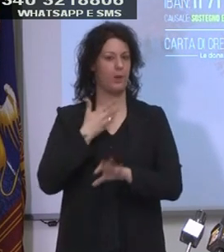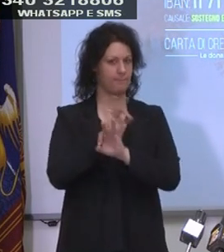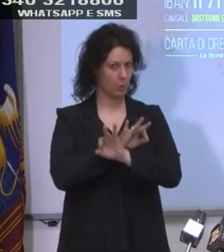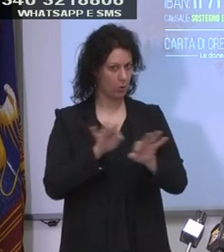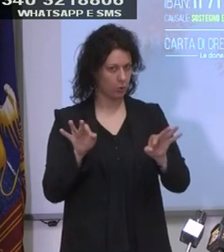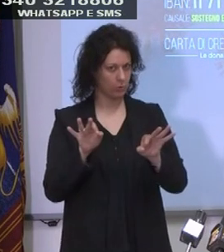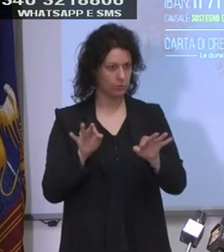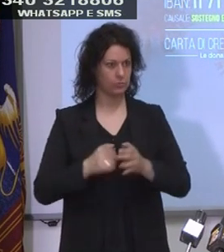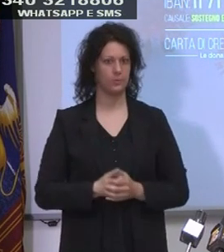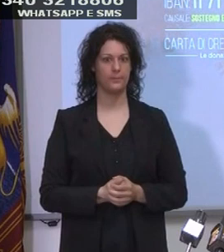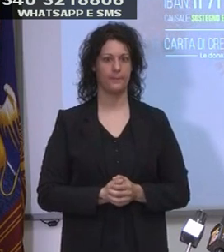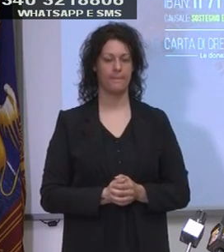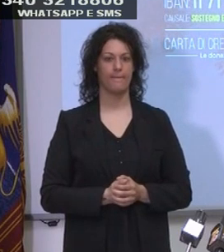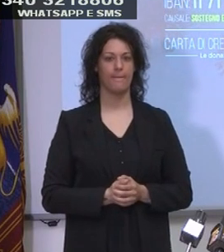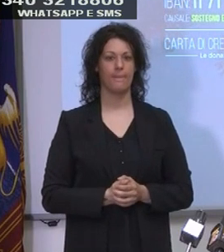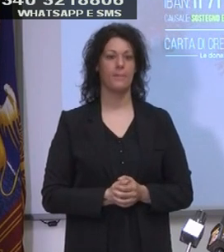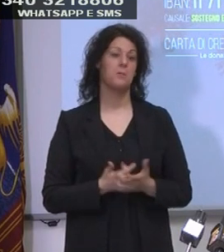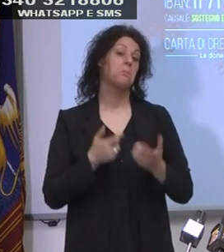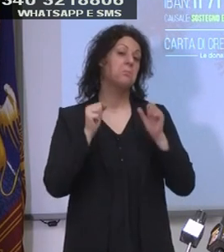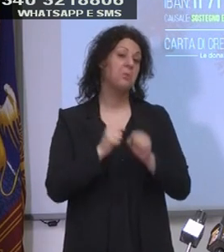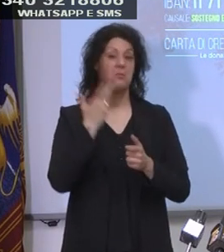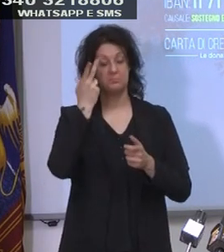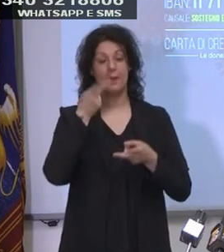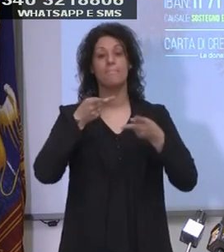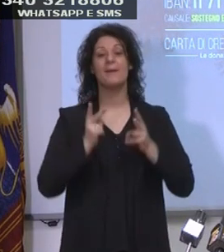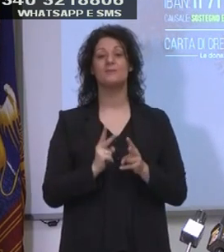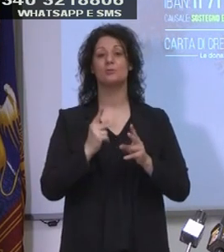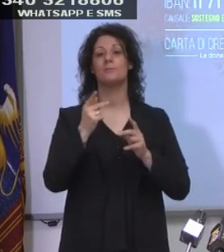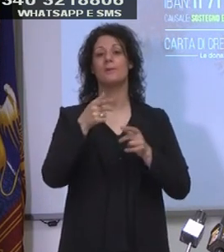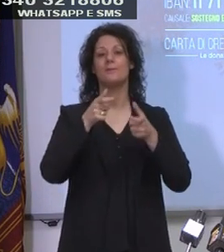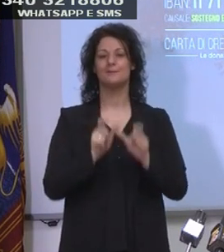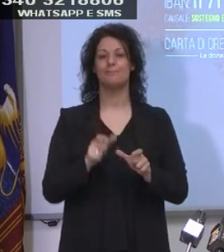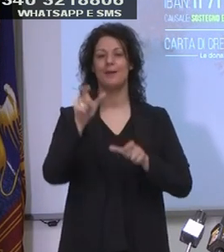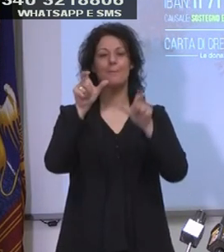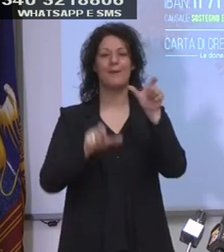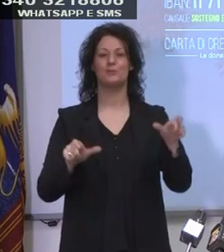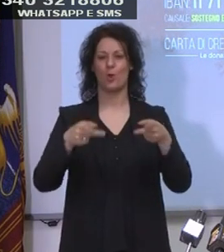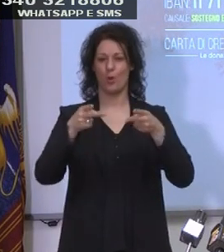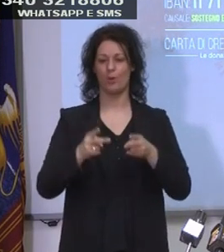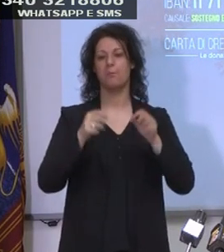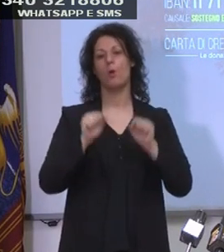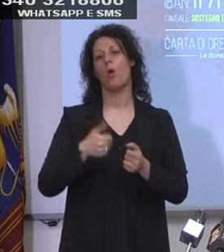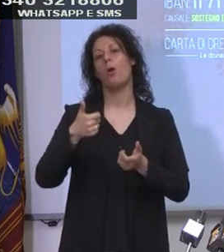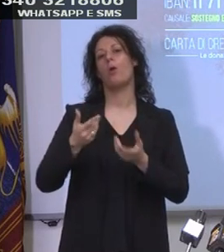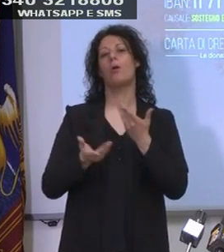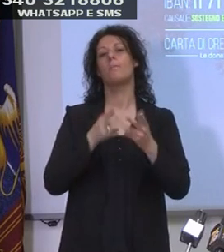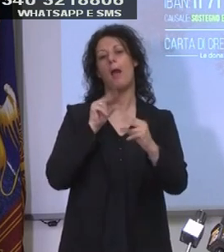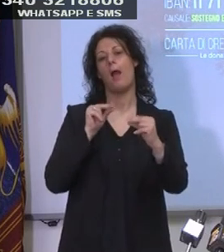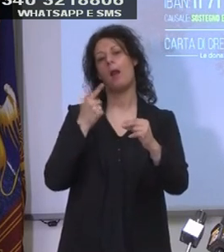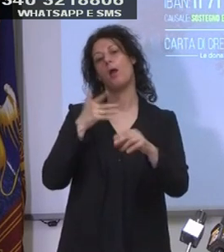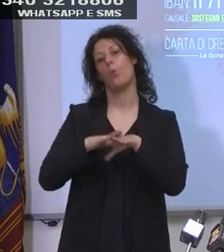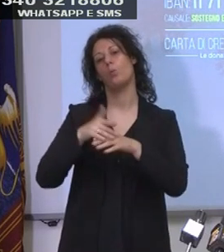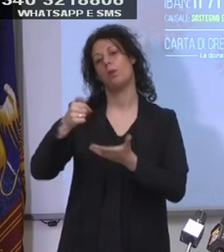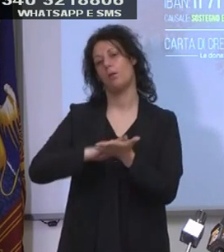anche, posso dire, anche giocherellando mentre si parla, c'è sempre questa abitudine, no? E questo è